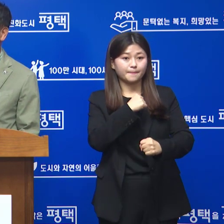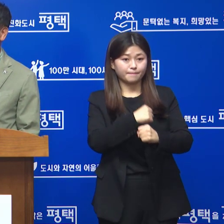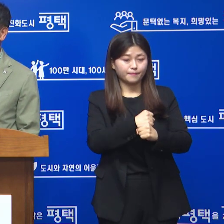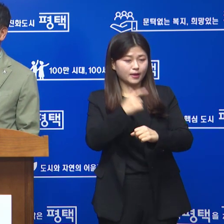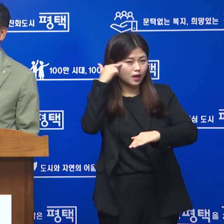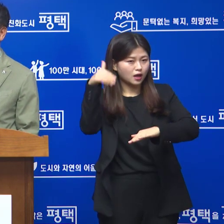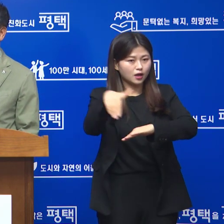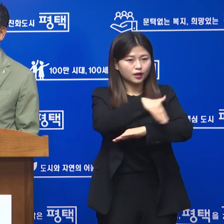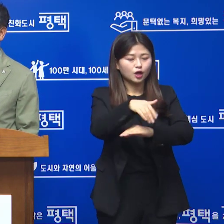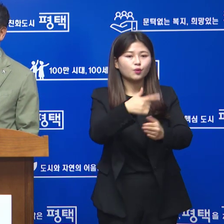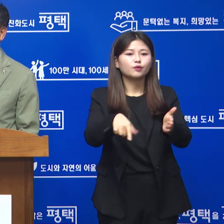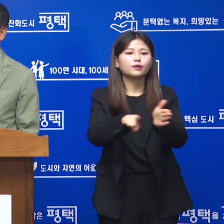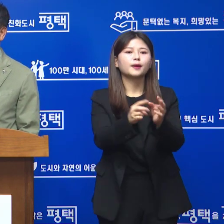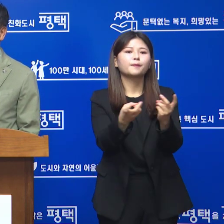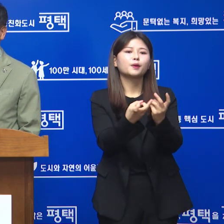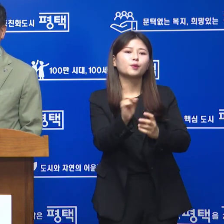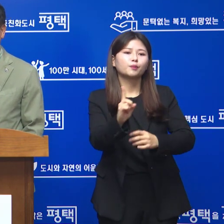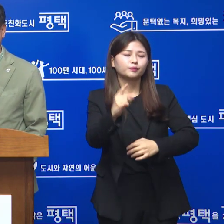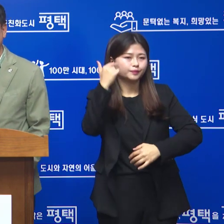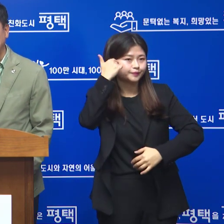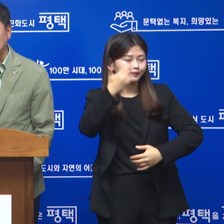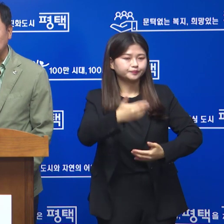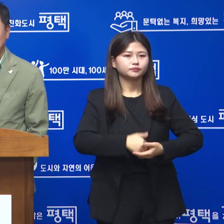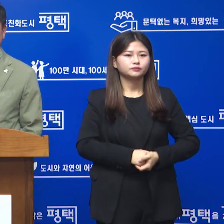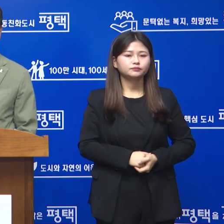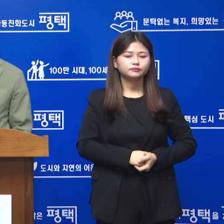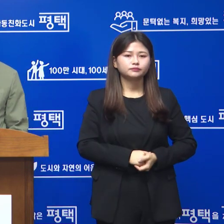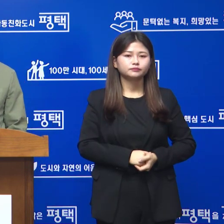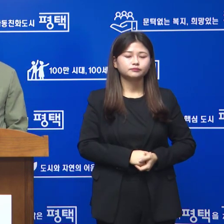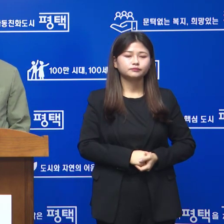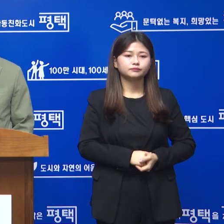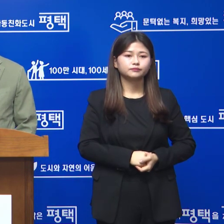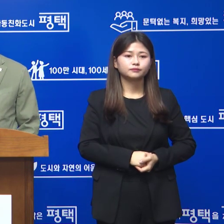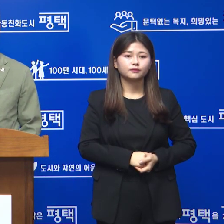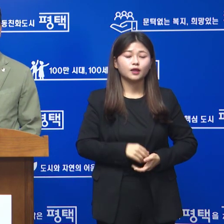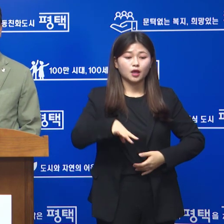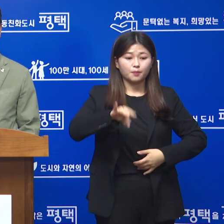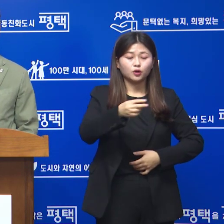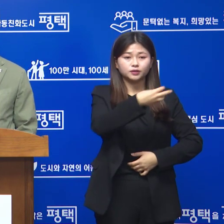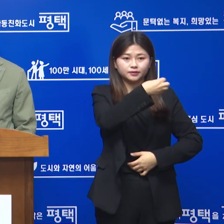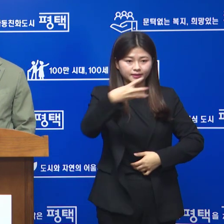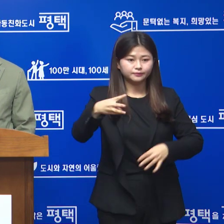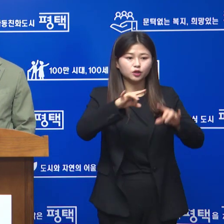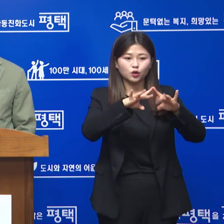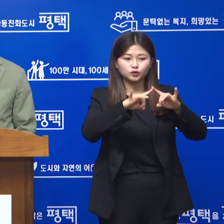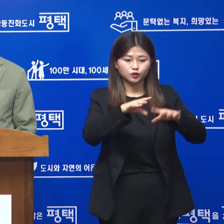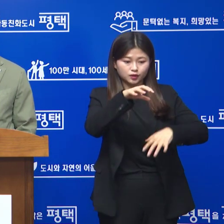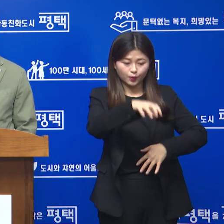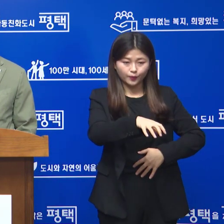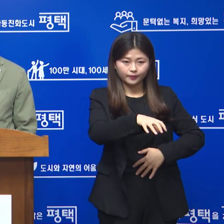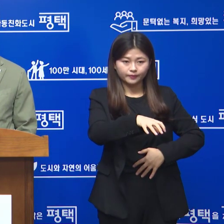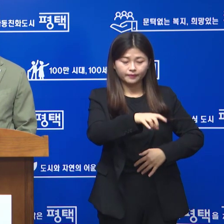실현을 위한 방안이 무엇인지 질의하셨습니다. 일단 저희들은 이 삼성전자가 있는 곳을